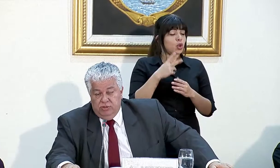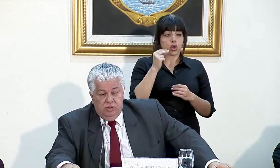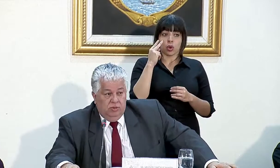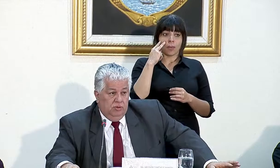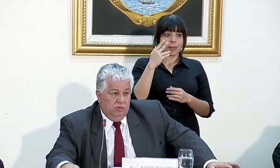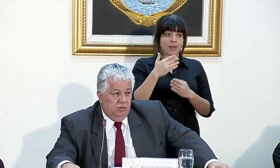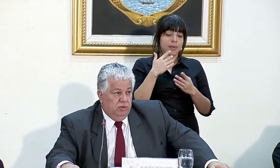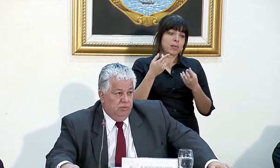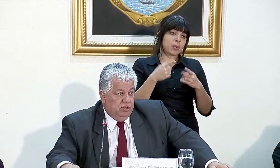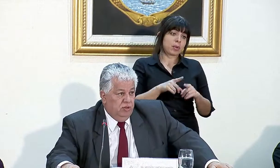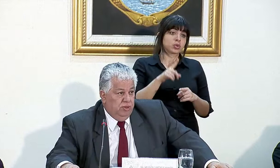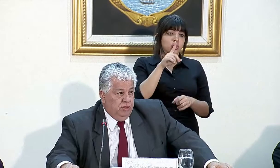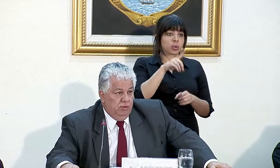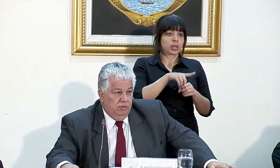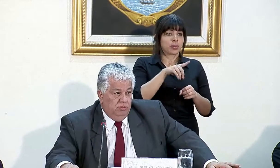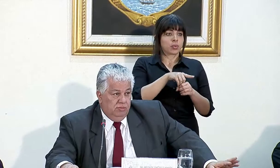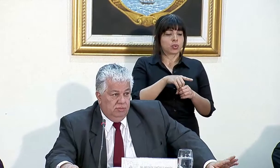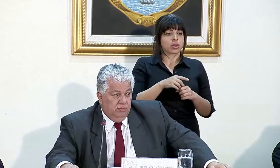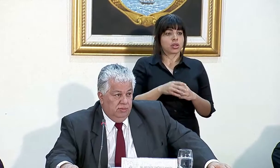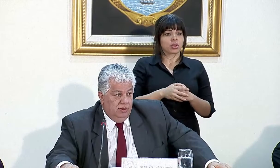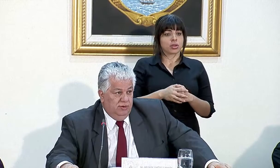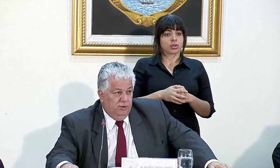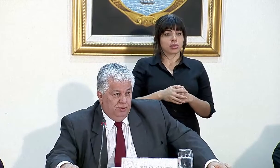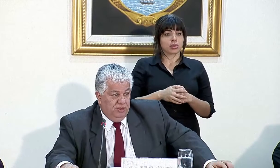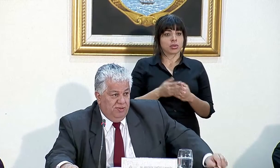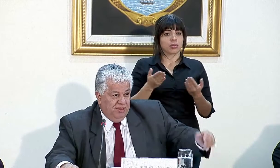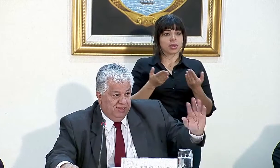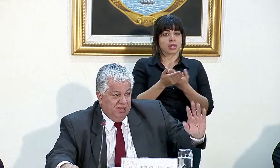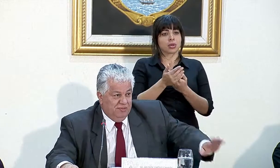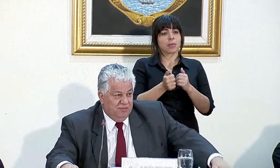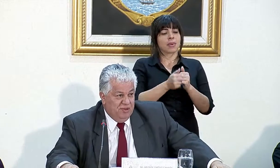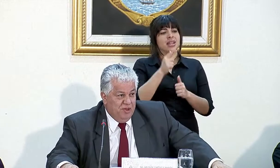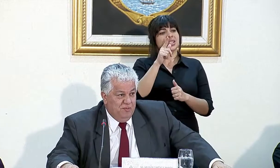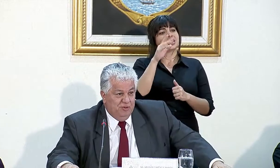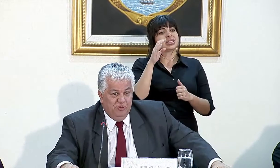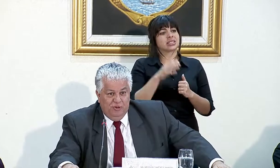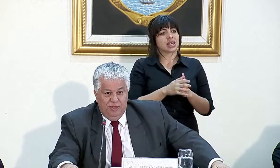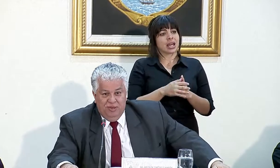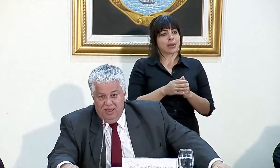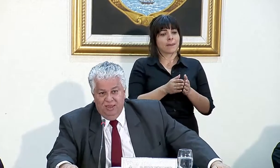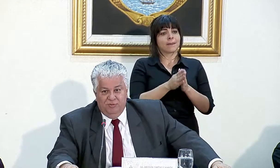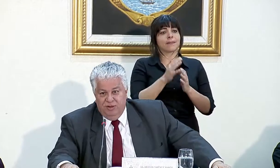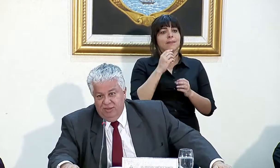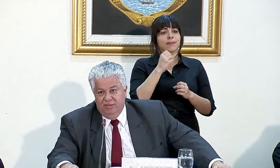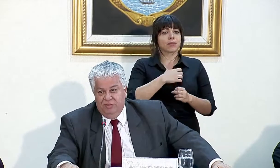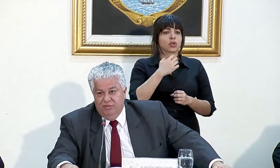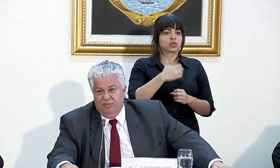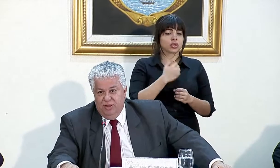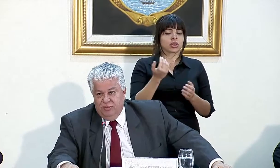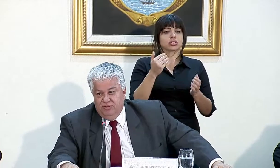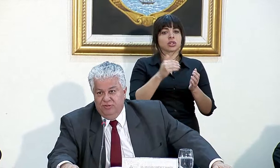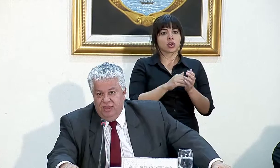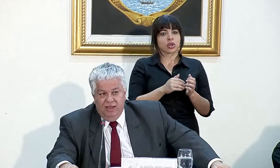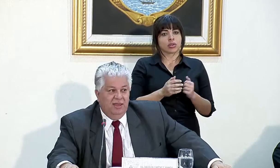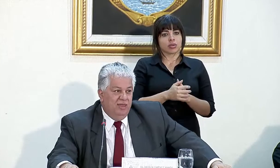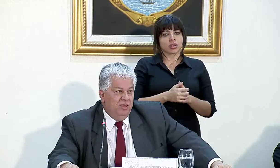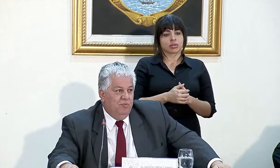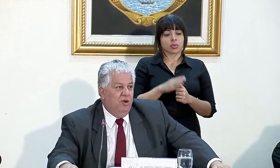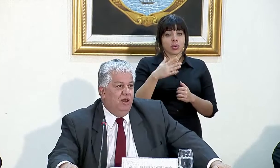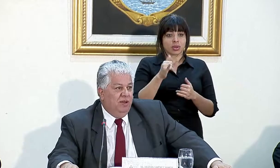lo que no preveíamos, pero se dio, un diputado metió alrededor de más de 100 mociones, ¿verdad? Y otra vez, entonces, cuando esto